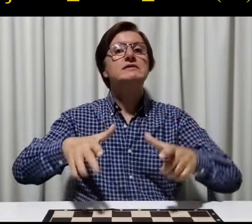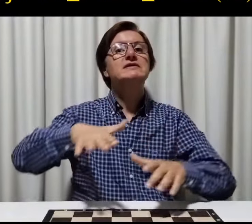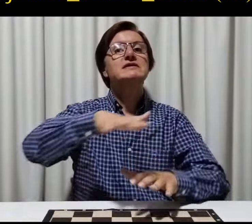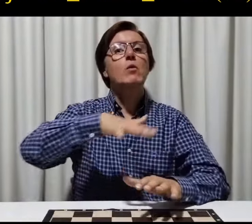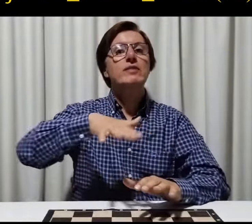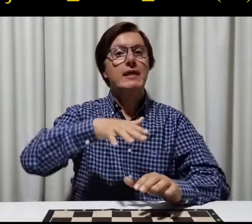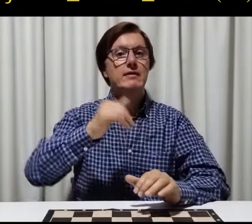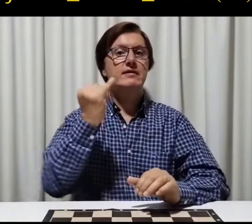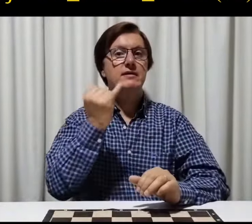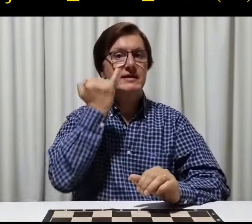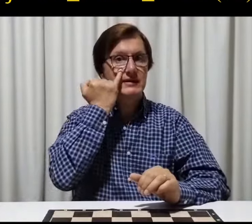y